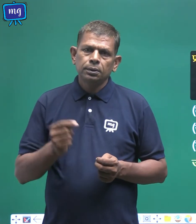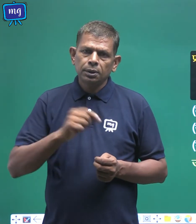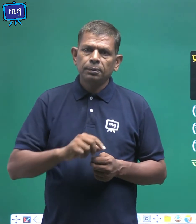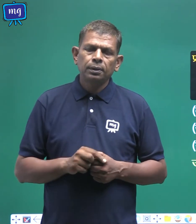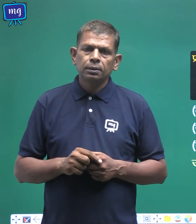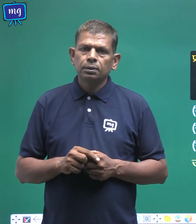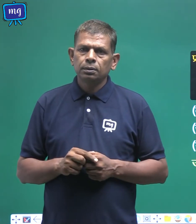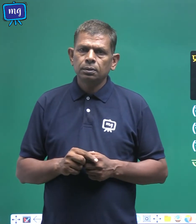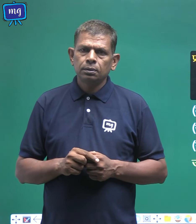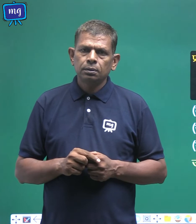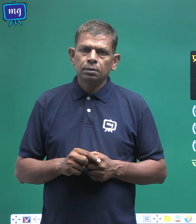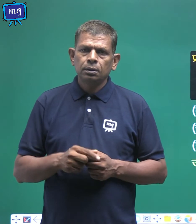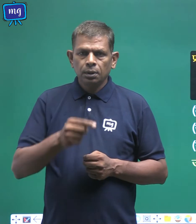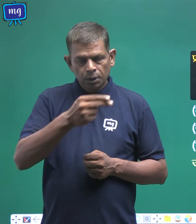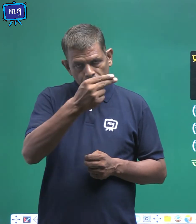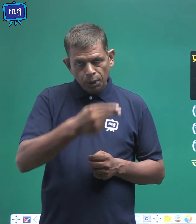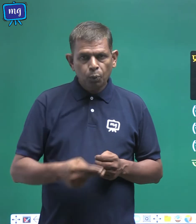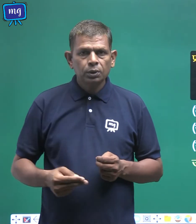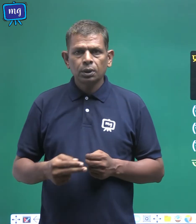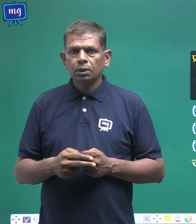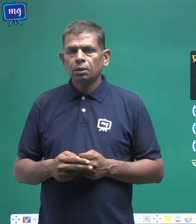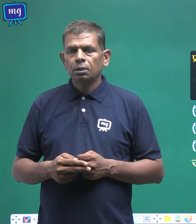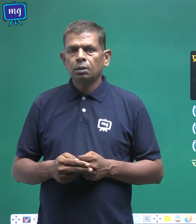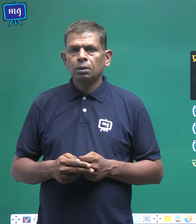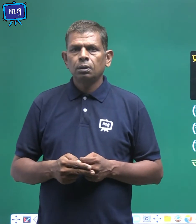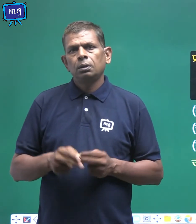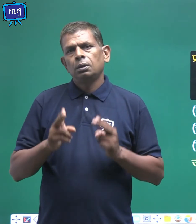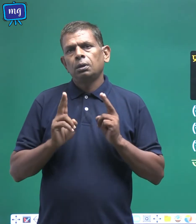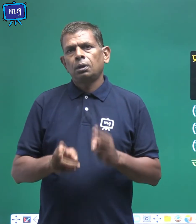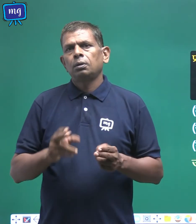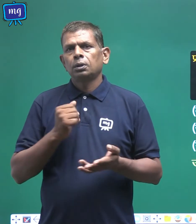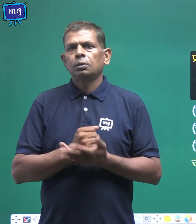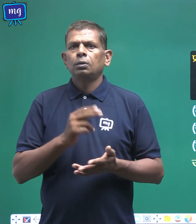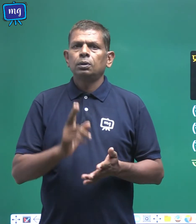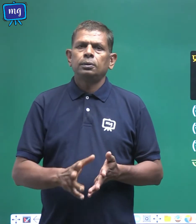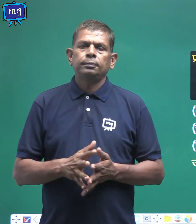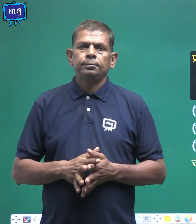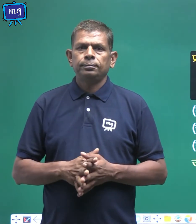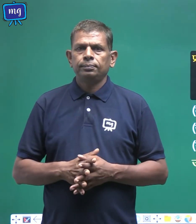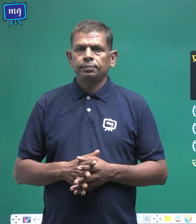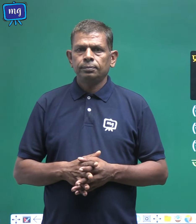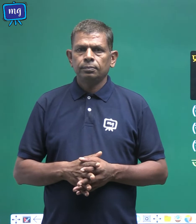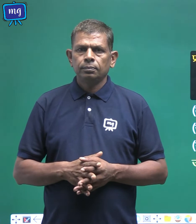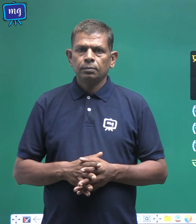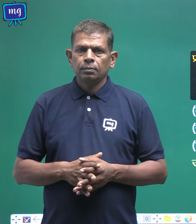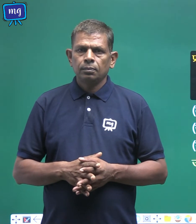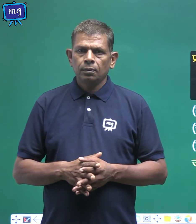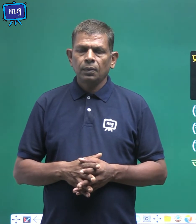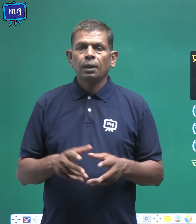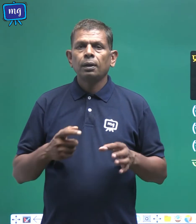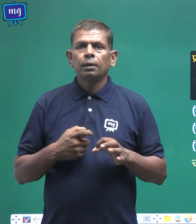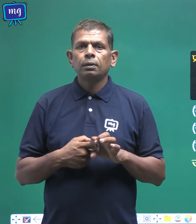जिनमें ये पोषक अवश्य रूप से पाए जाते हैं।